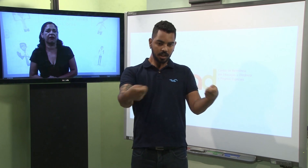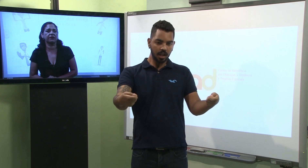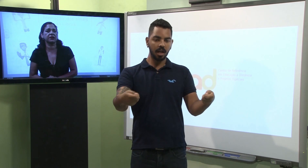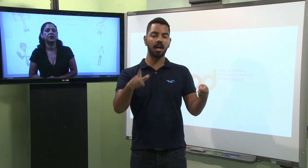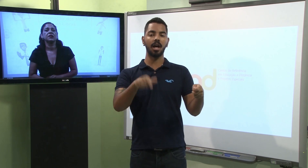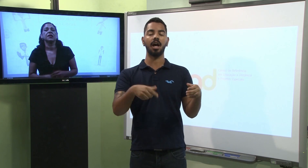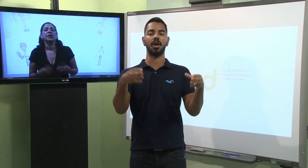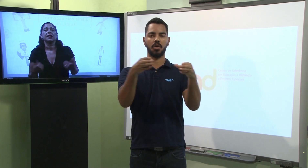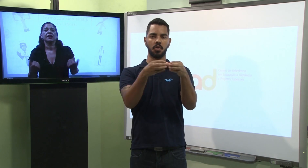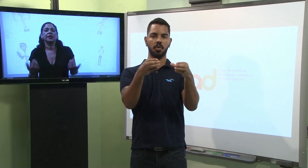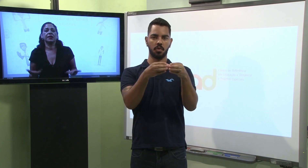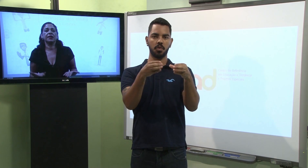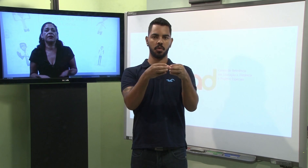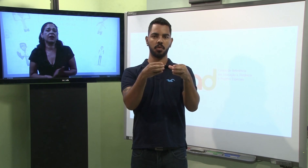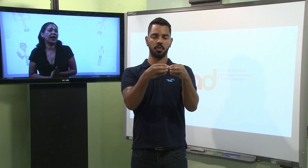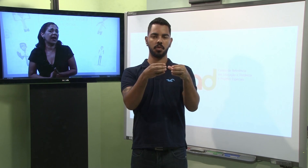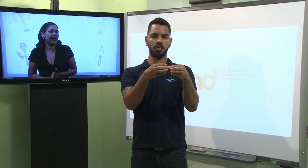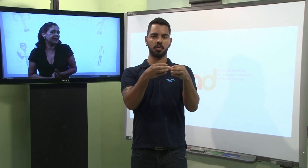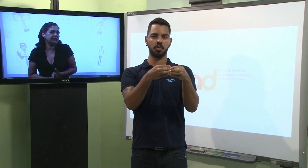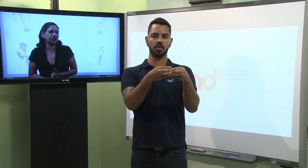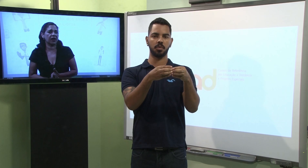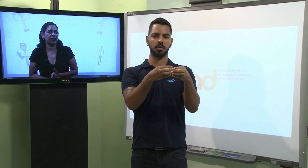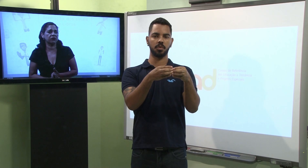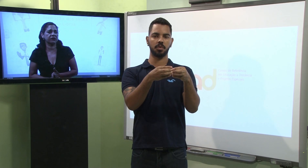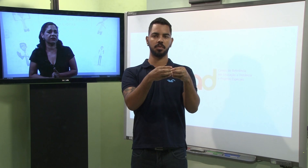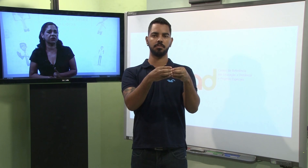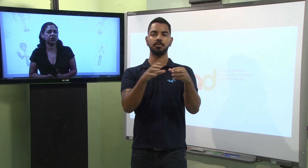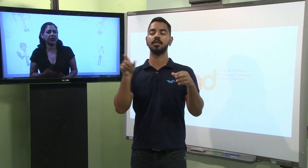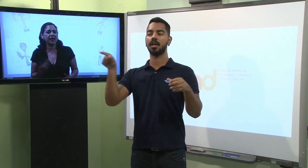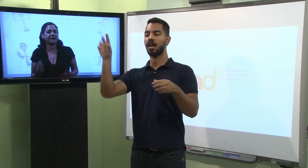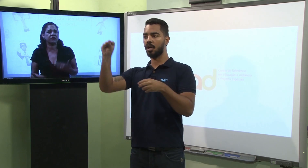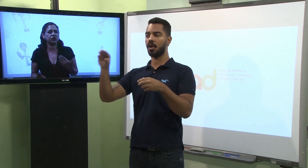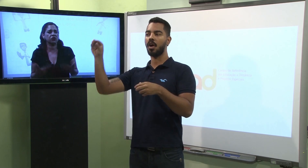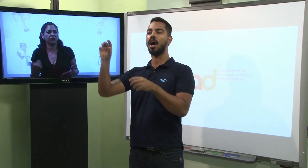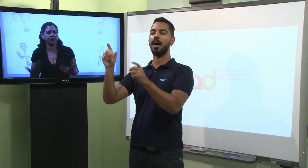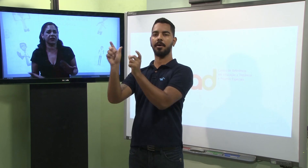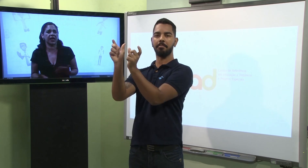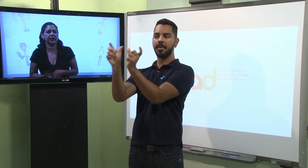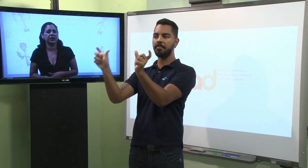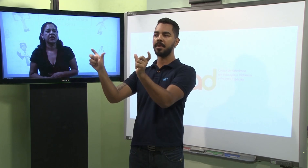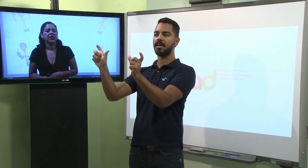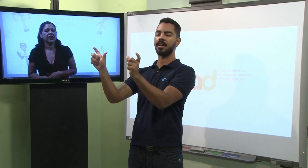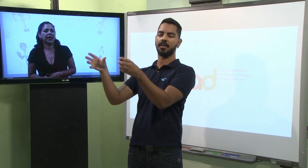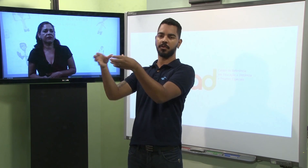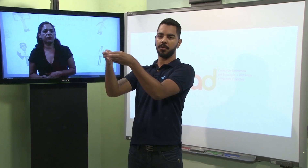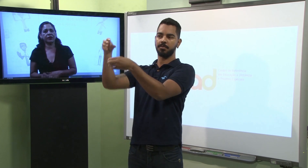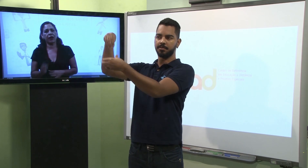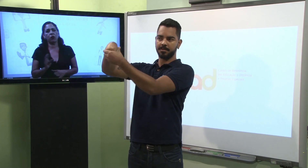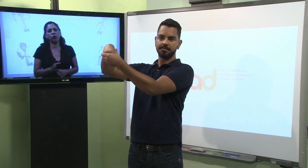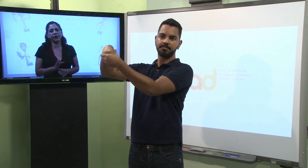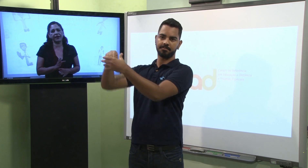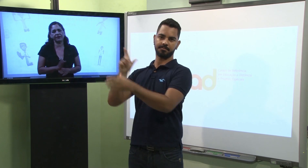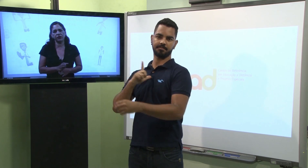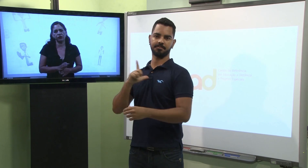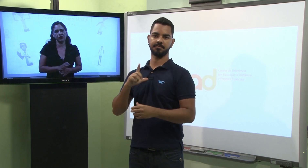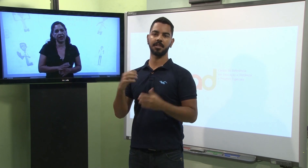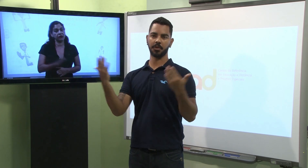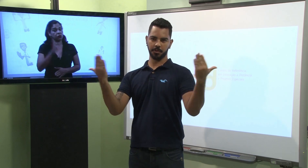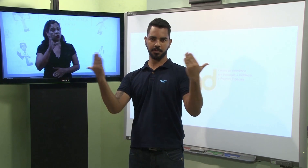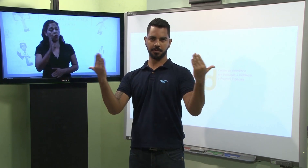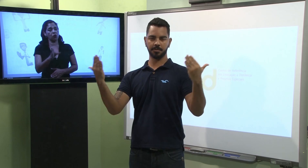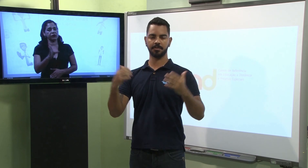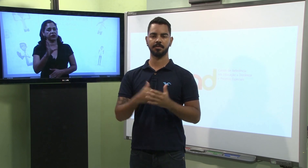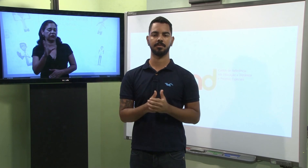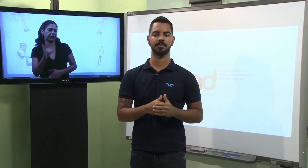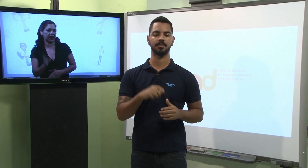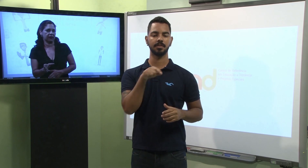classes de palavras e existe ainda o sistema de criação de novos sinais, que resulta da combinação das